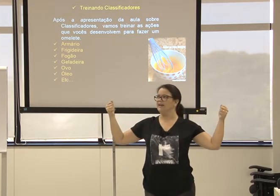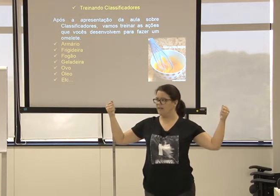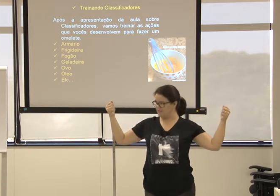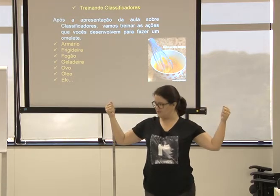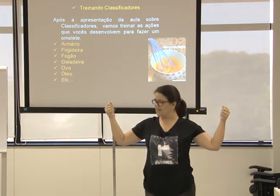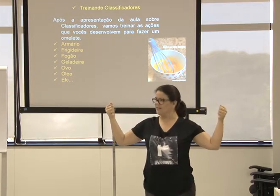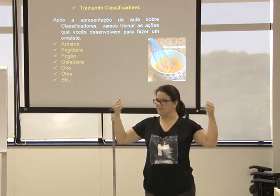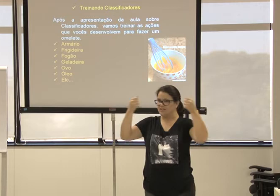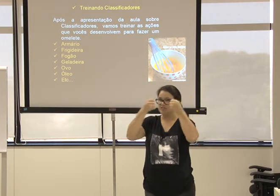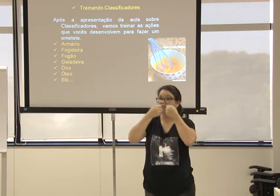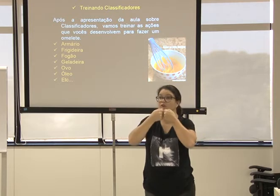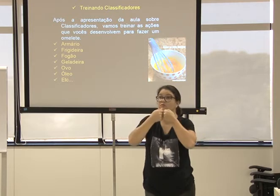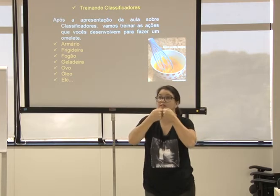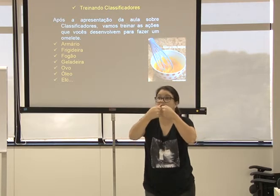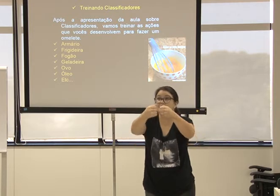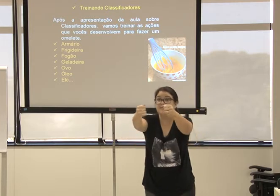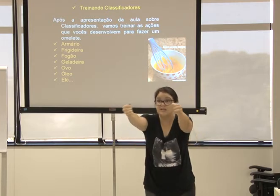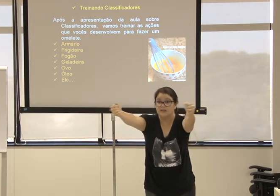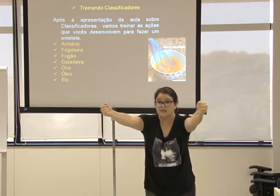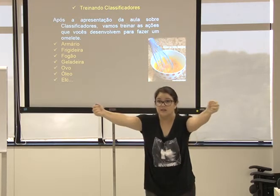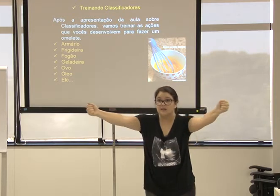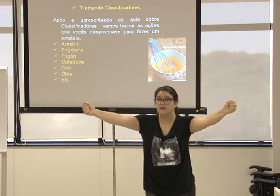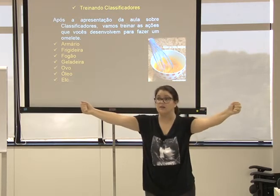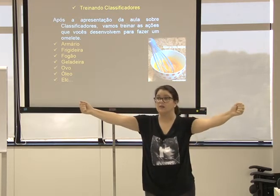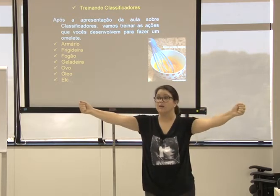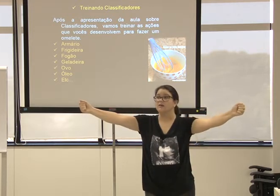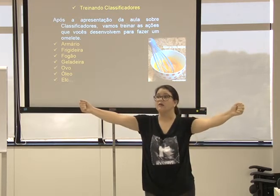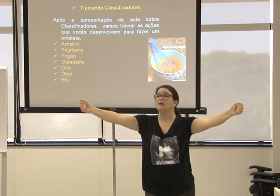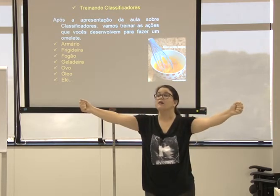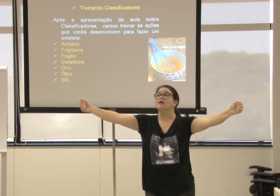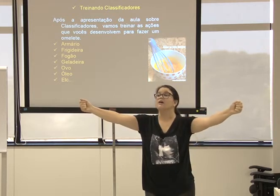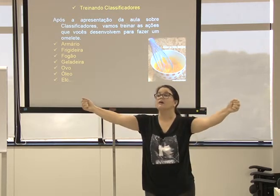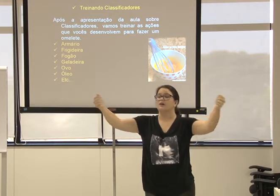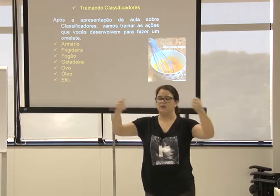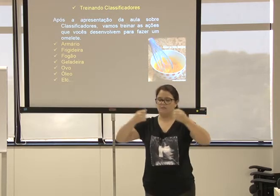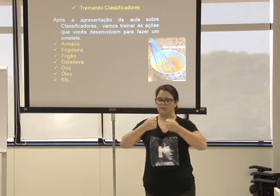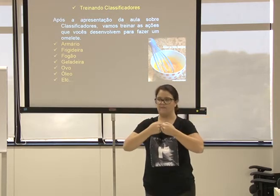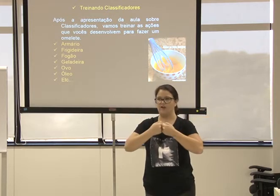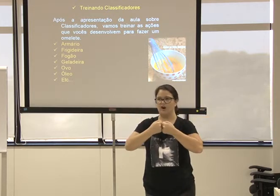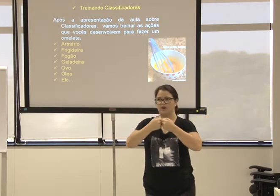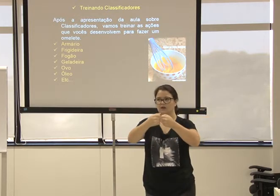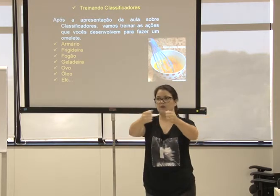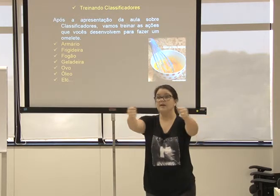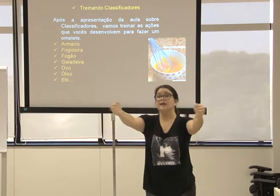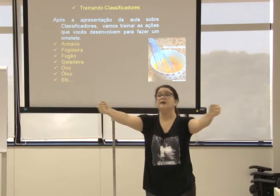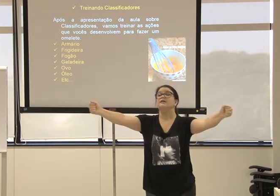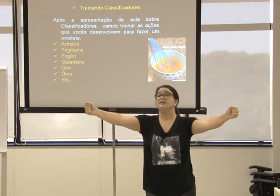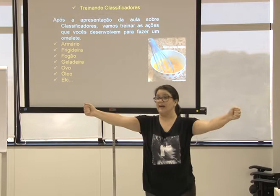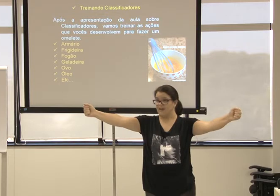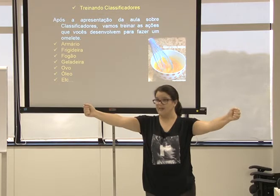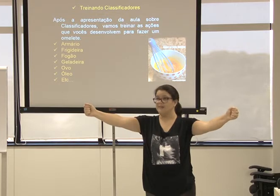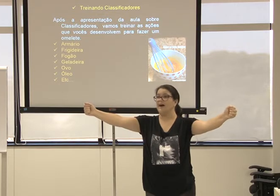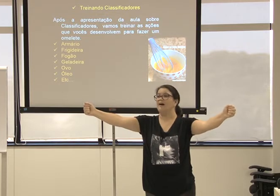Isso, exatamente. Se eu fizer assim, Tá vindo pra dentro. para fora. E aí é que tá. Do